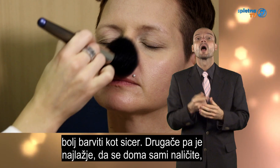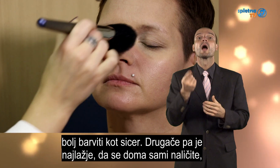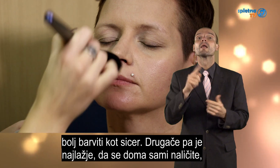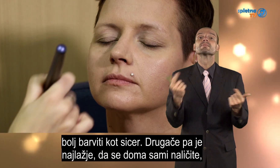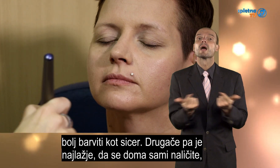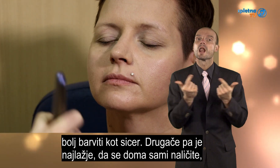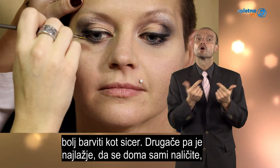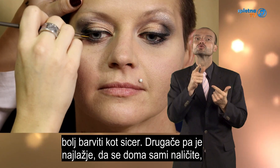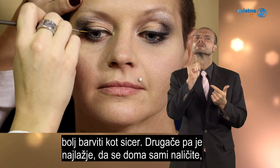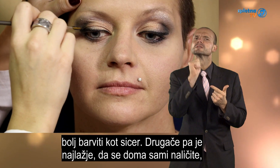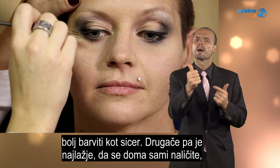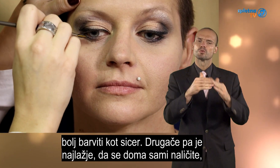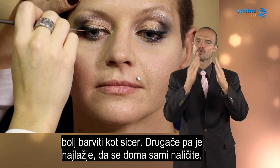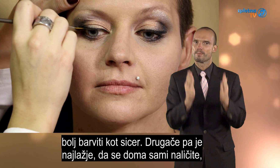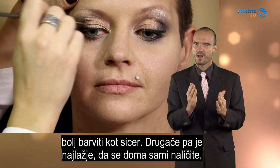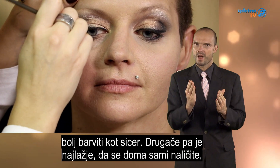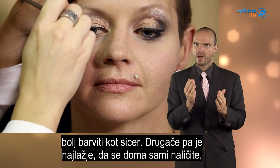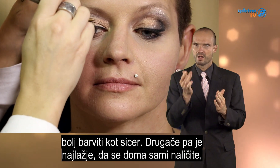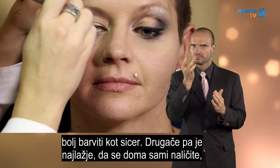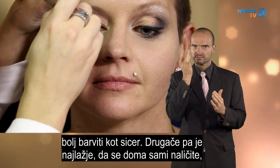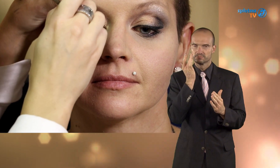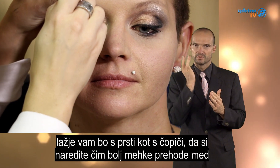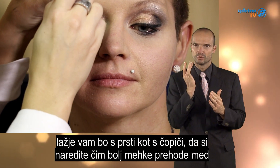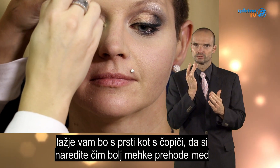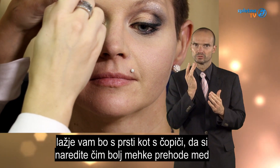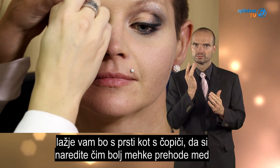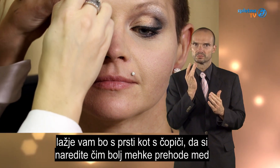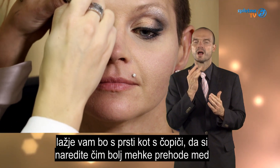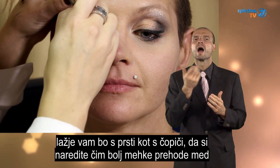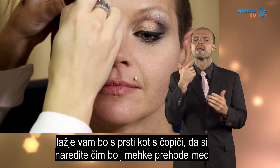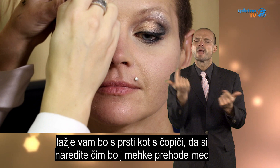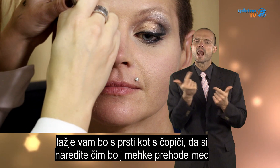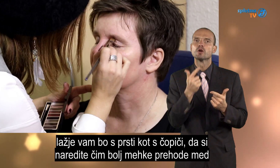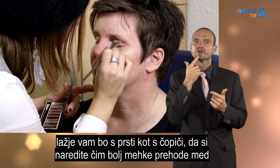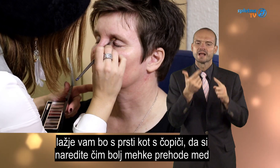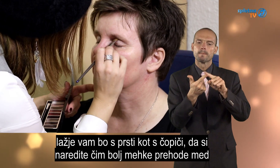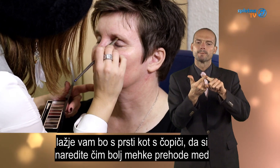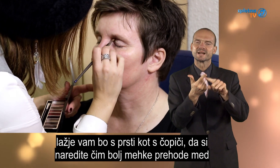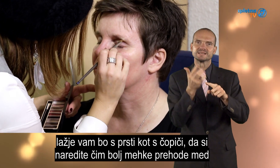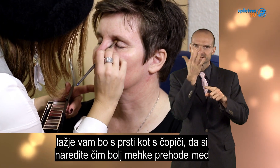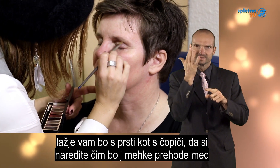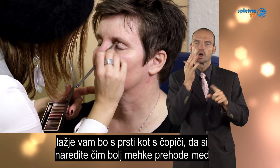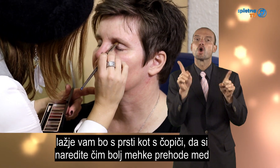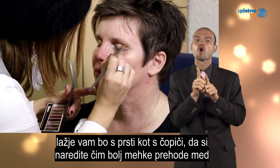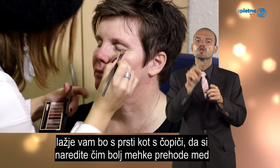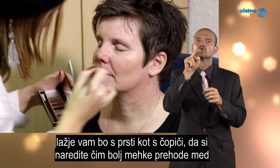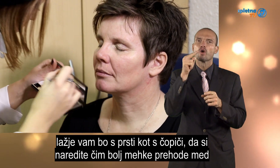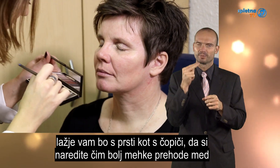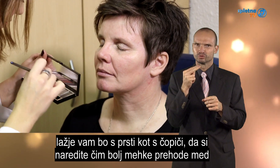Drugače pa najlažje mogoče, da se doma sami naličite in da si ustvarite, mogoče najlažje vam bo s prsti, lažje kot s čopiči, da si naredite